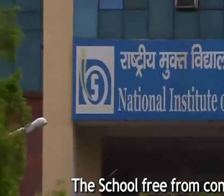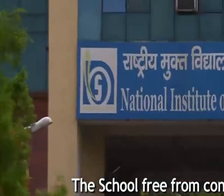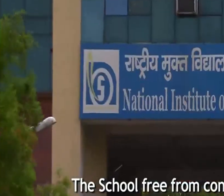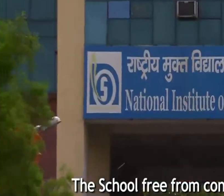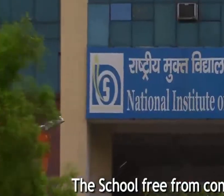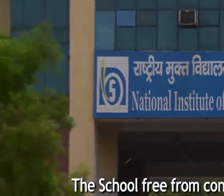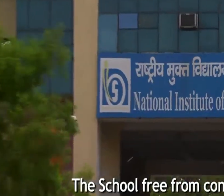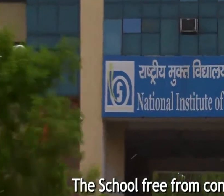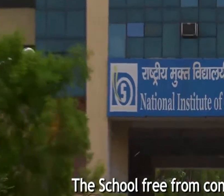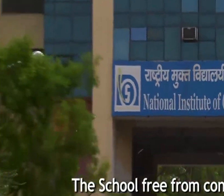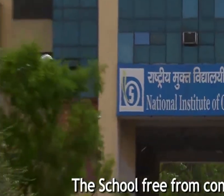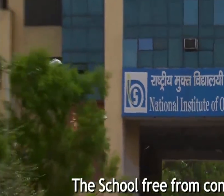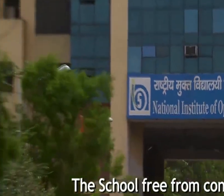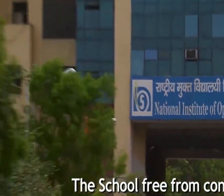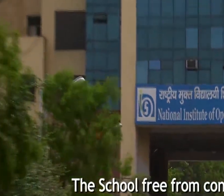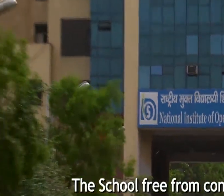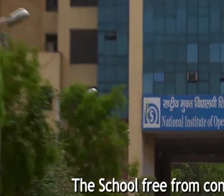विद्यालय जो मुक्त हो।